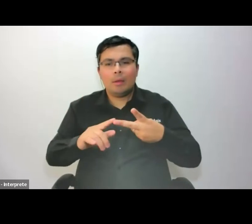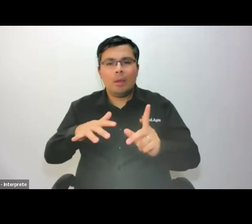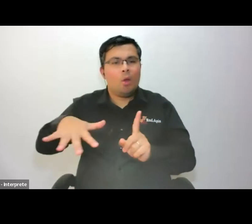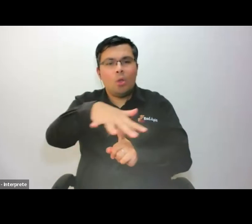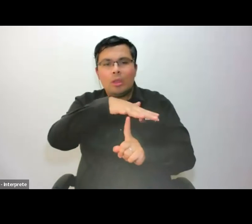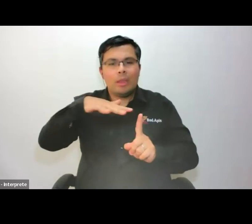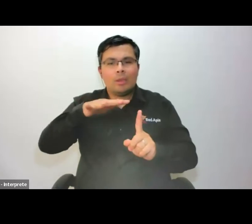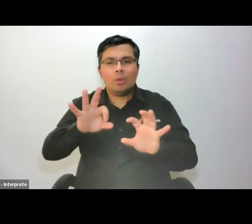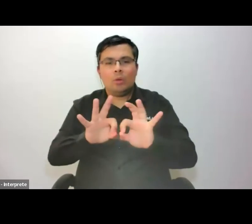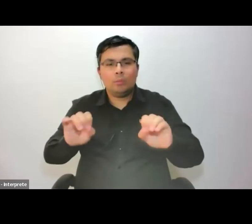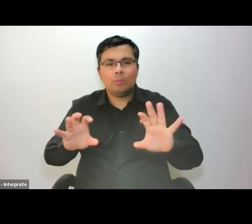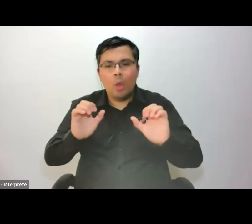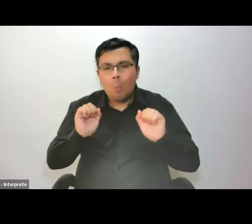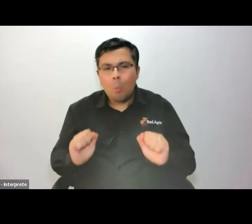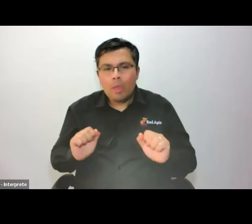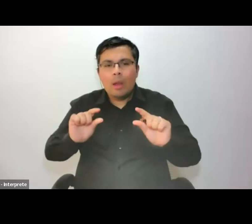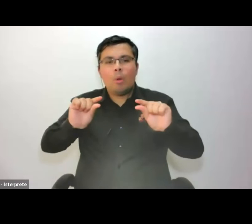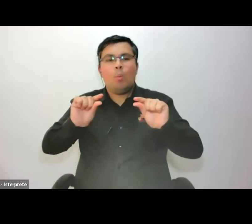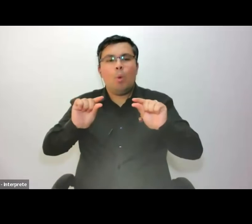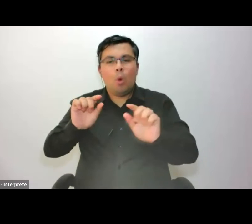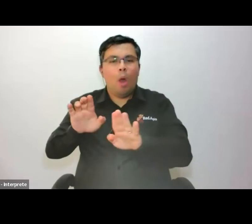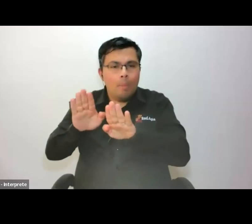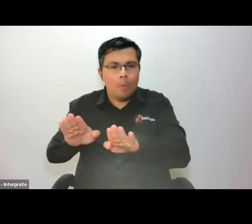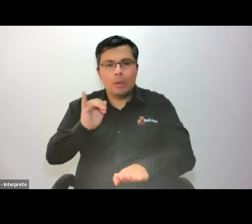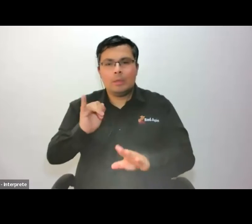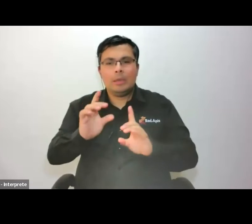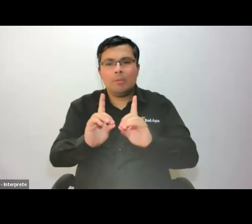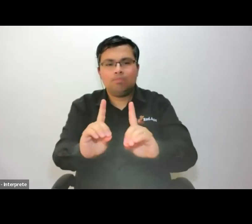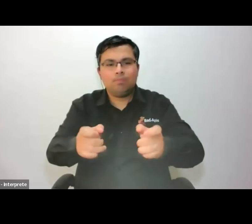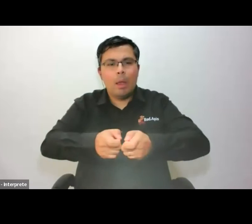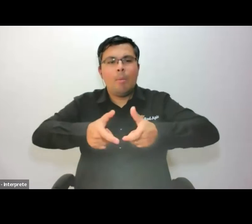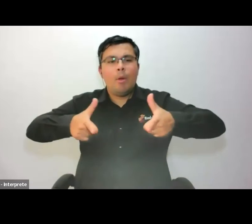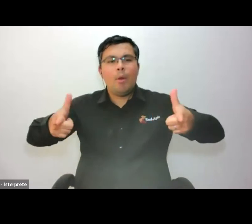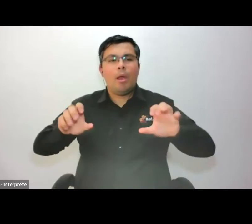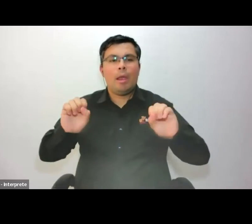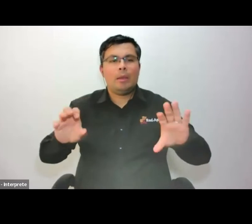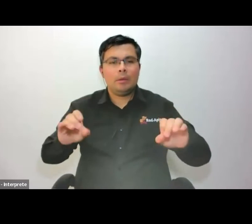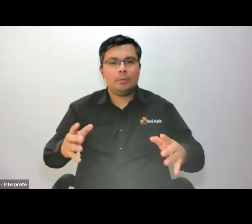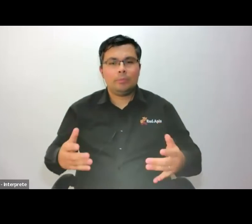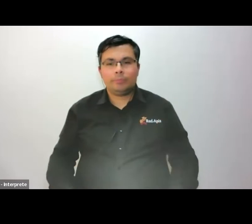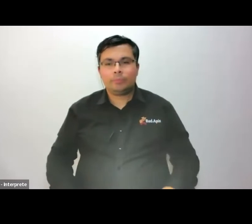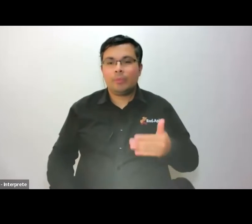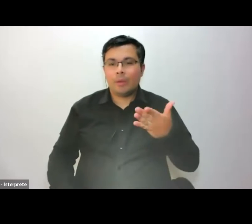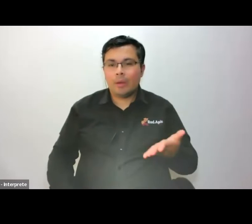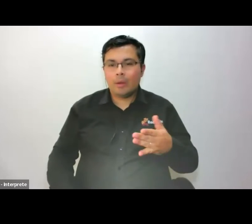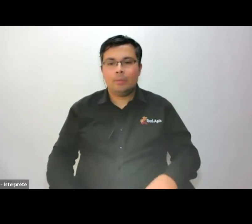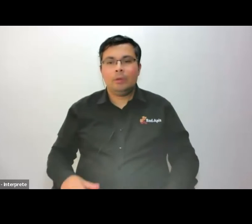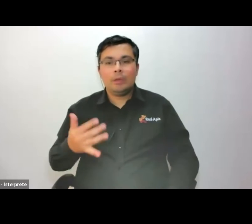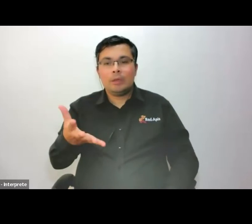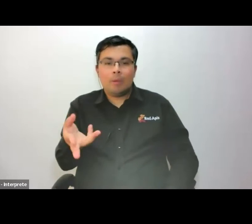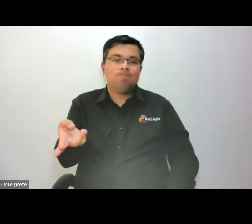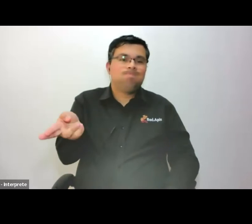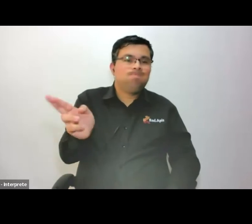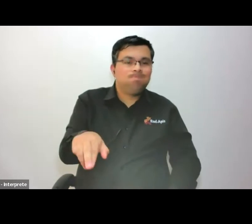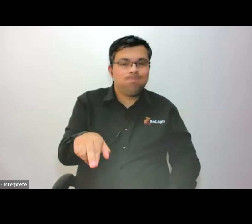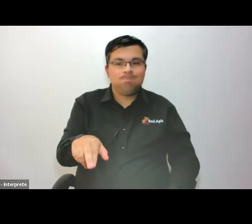apoyos en un contexto donde sí se diversifica la enseñanza, en donde se han resignificado los procedimientos evaluativos en